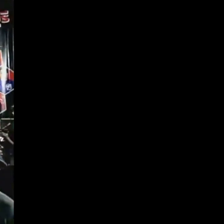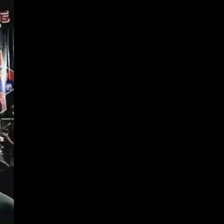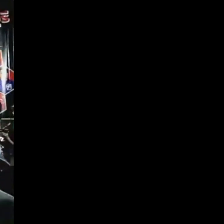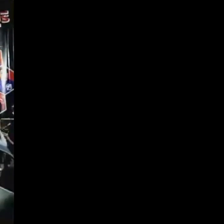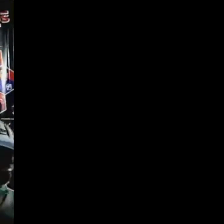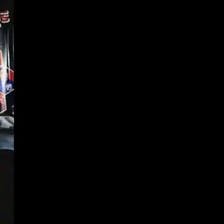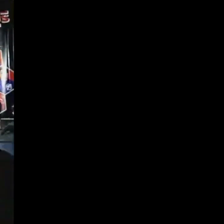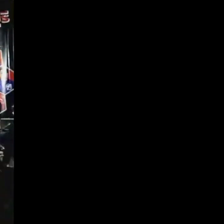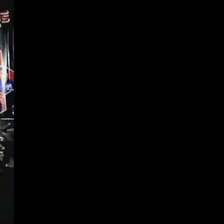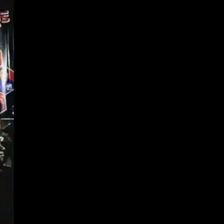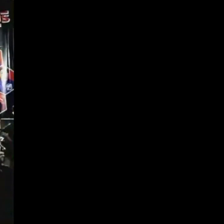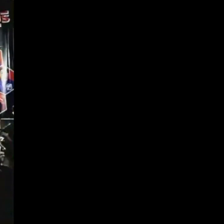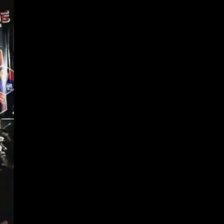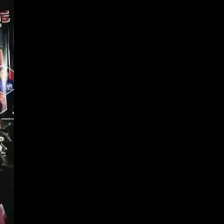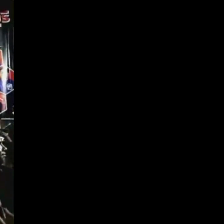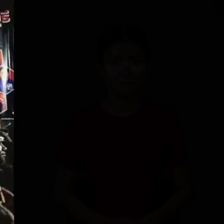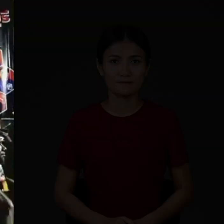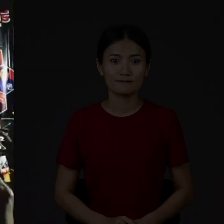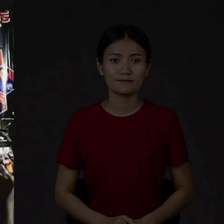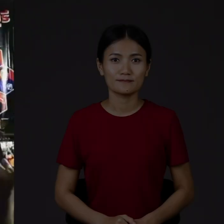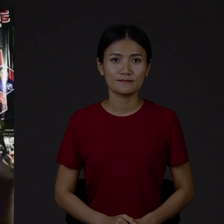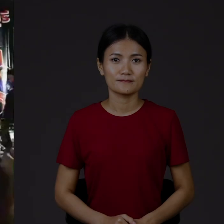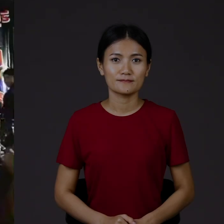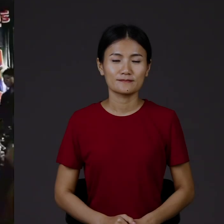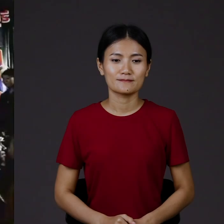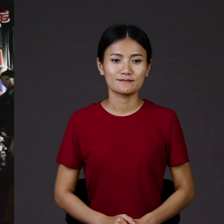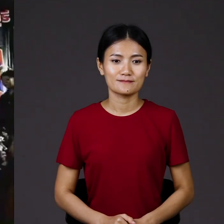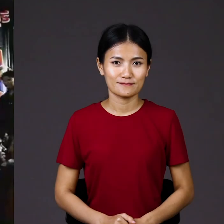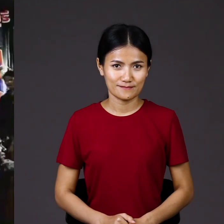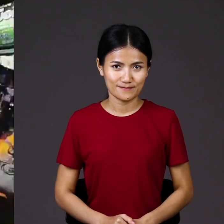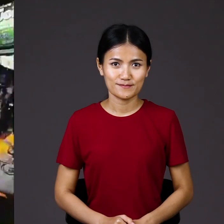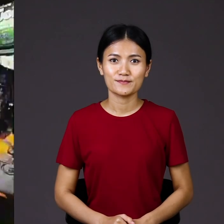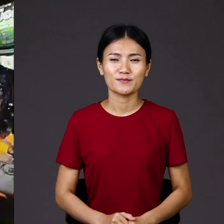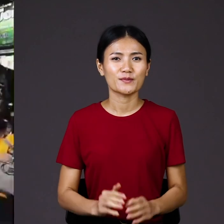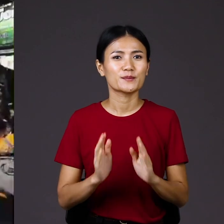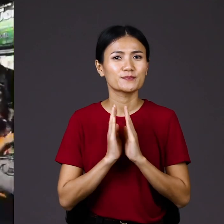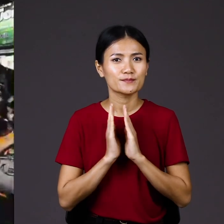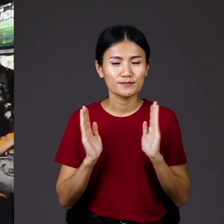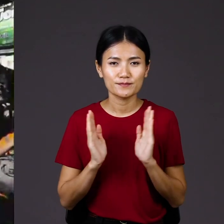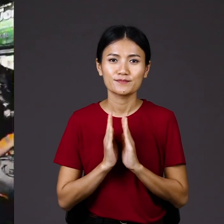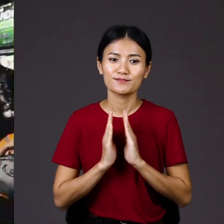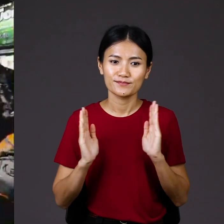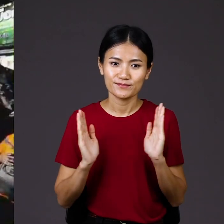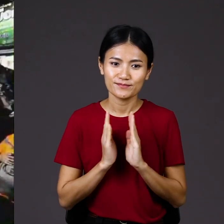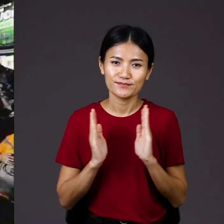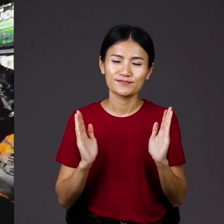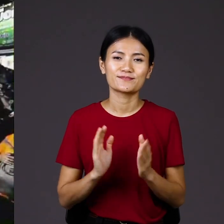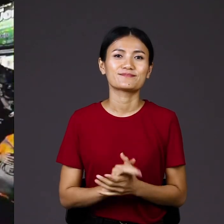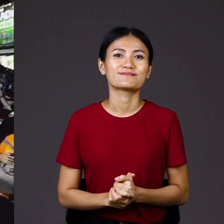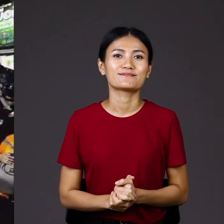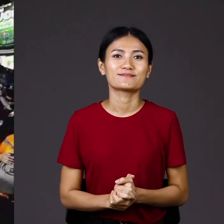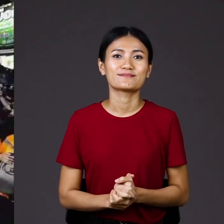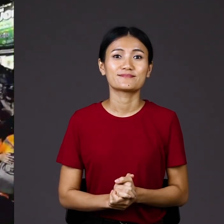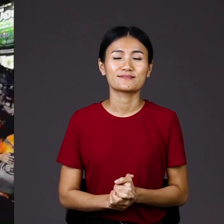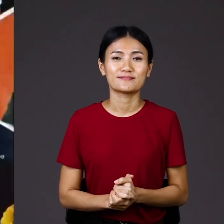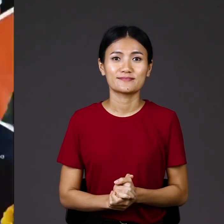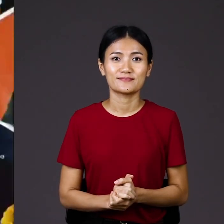กลัวเป็นไปได้การเมืองที่จะทำให้ ขอบคุณครับขอบคุณครับ